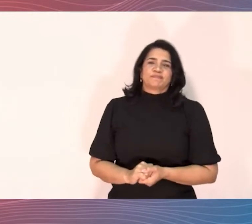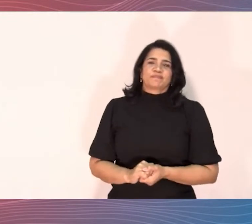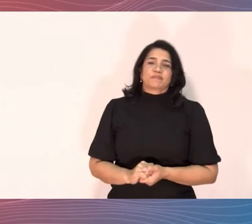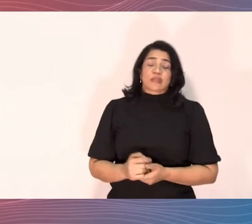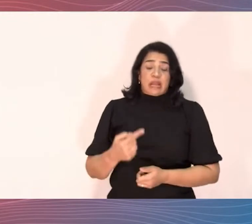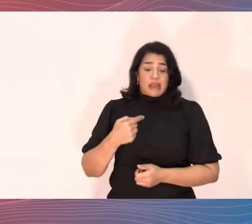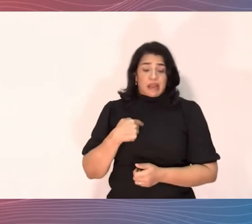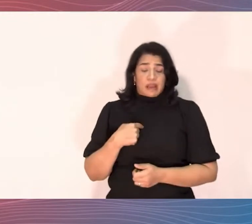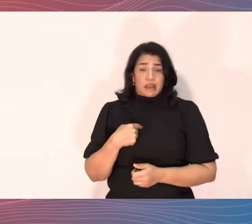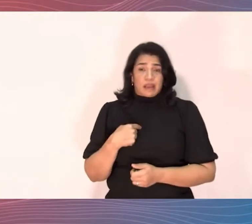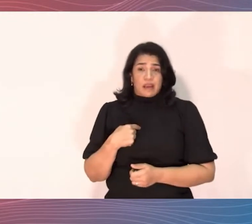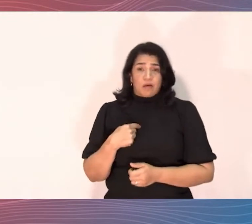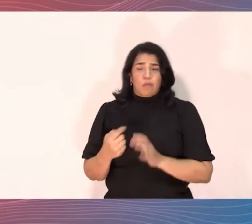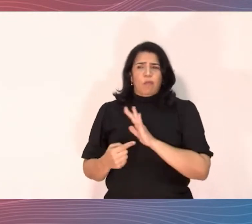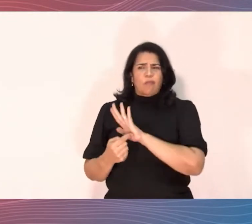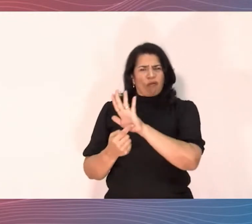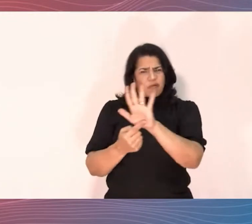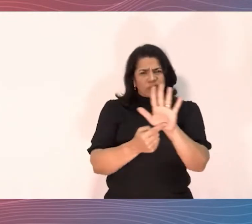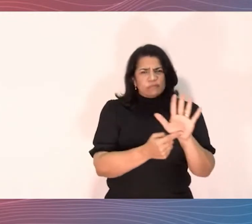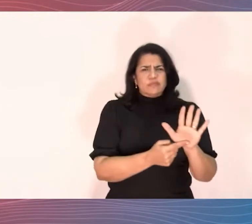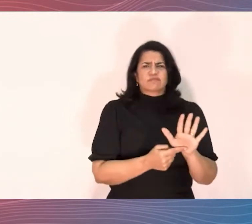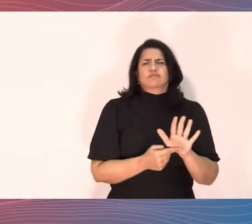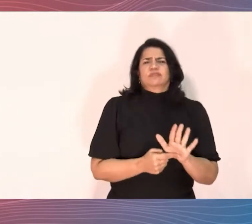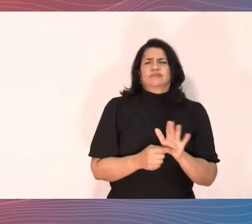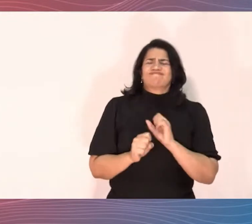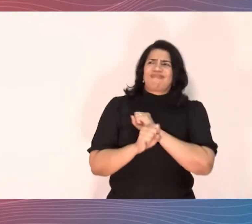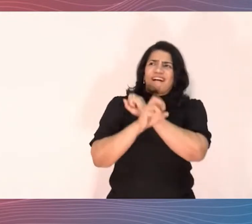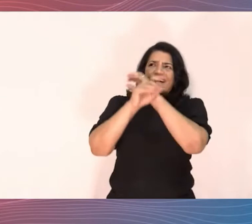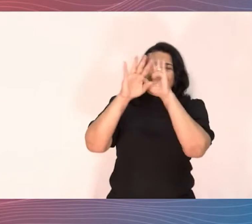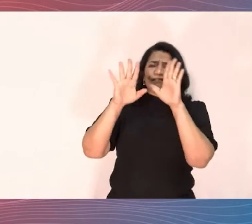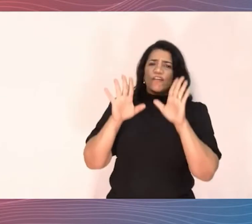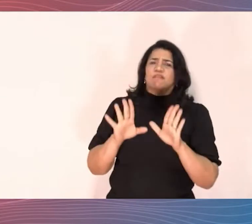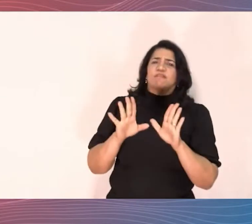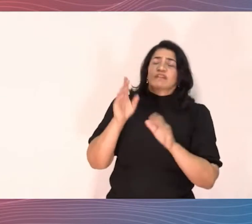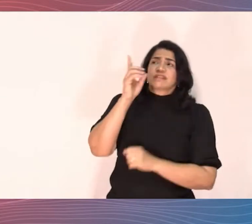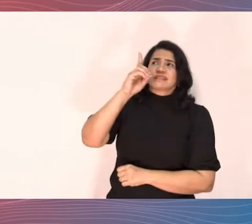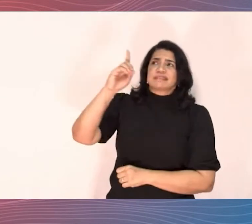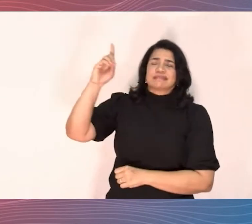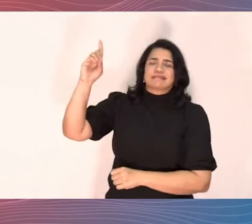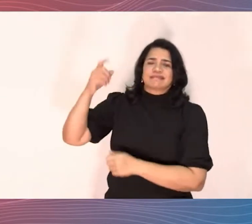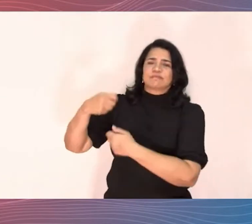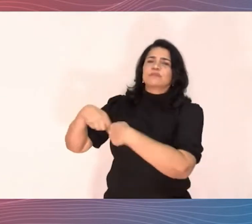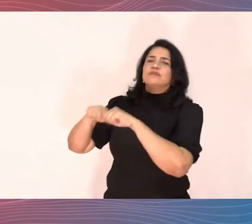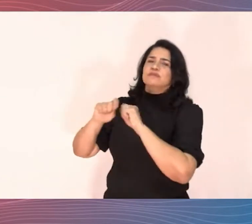um, como nós o somos. Por isso, irmão, precisamos pedir